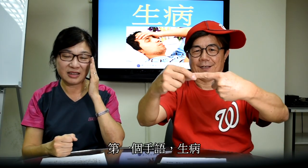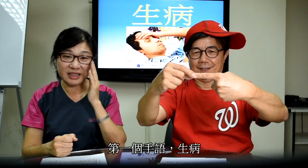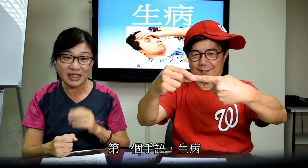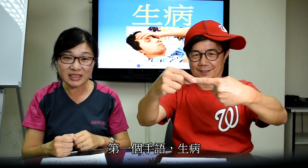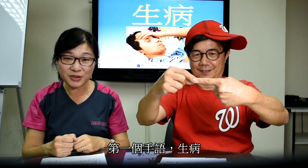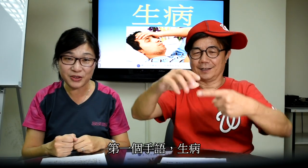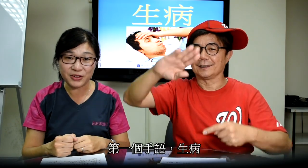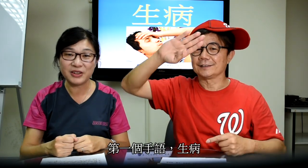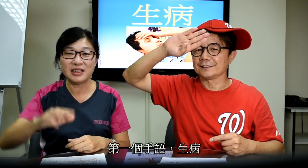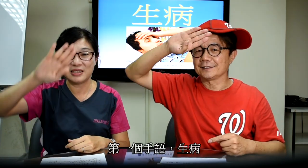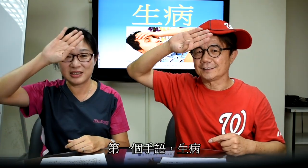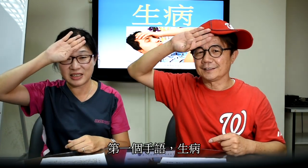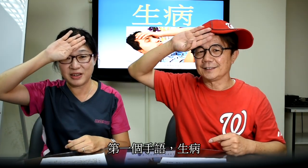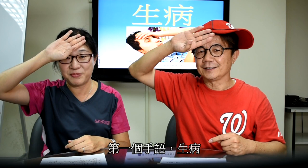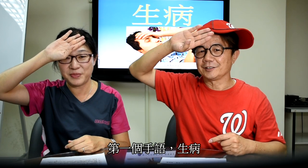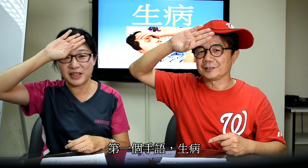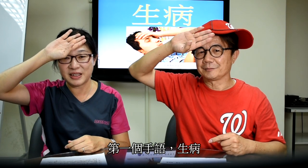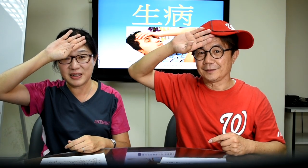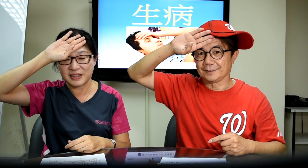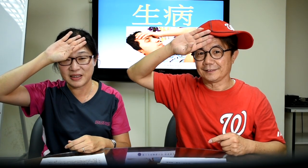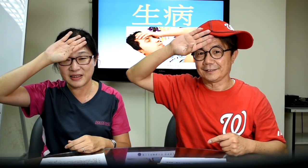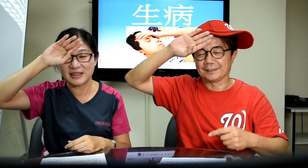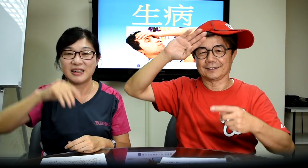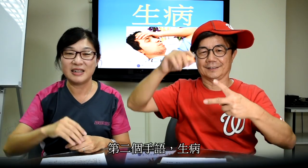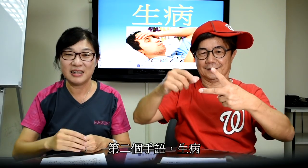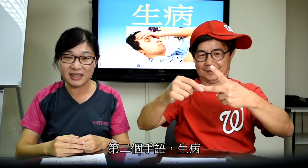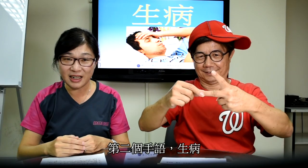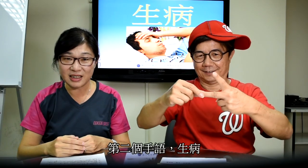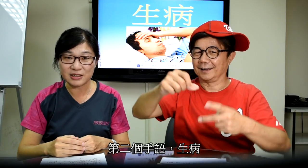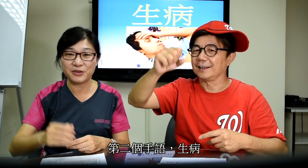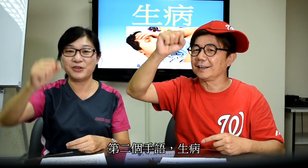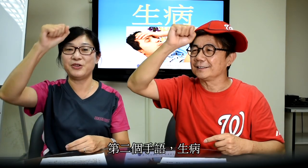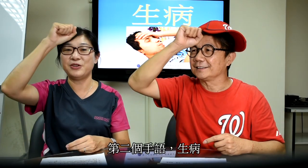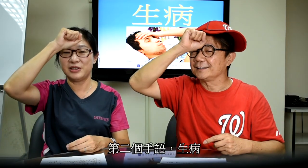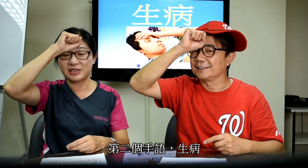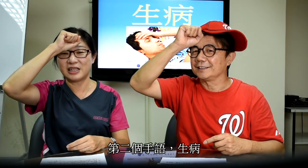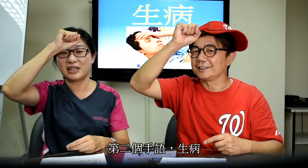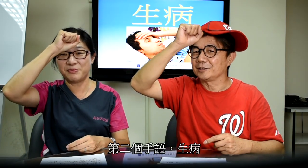第一个手语，生病。第二个手语，生